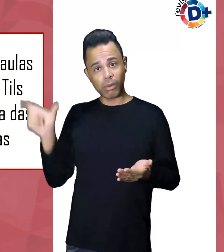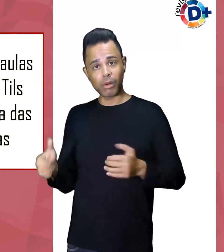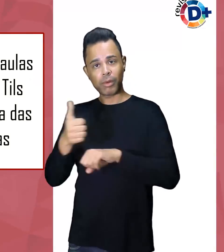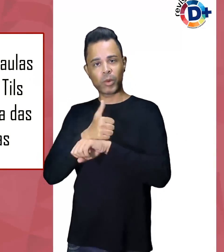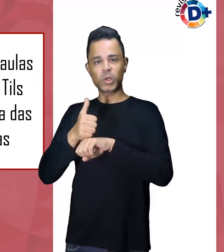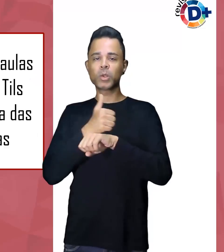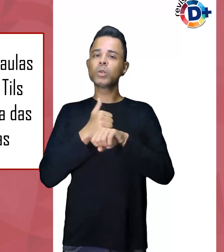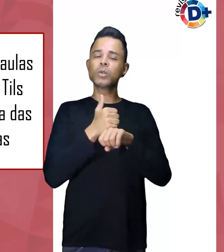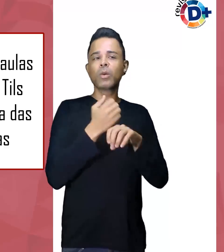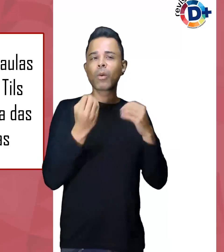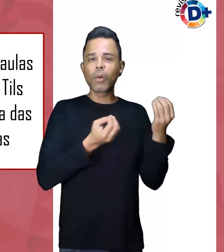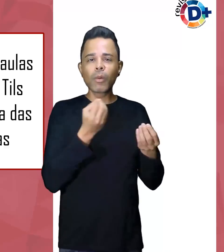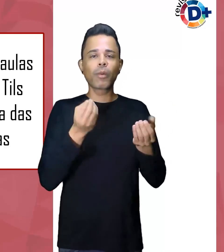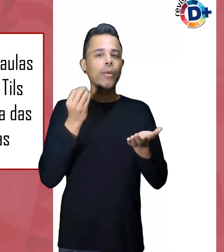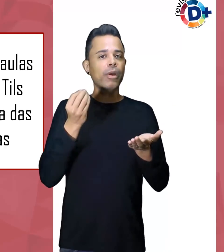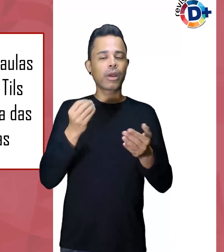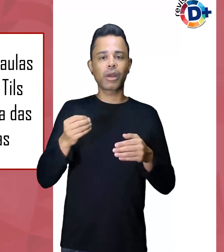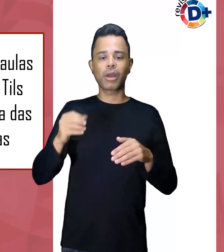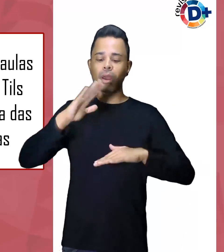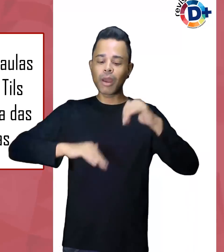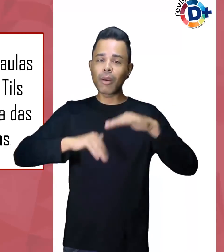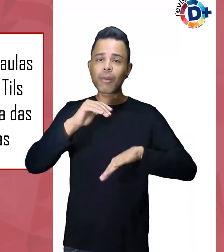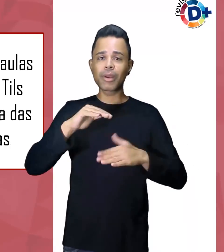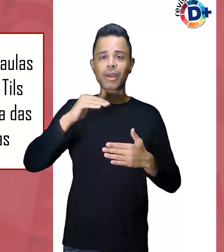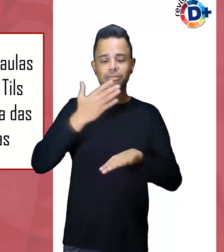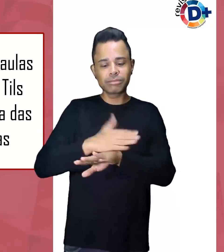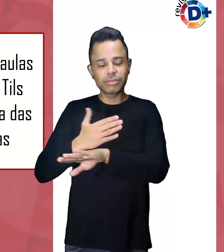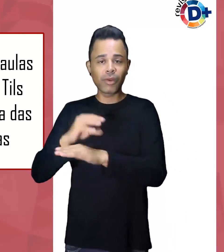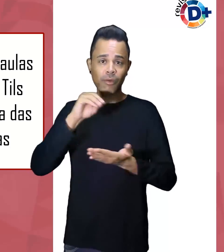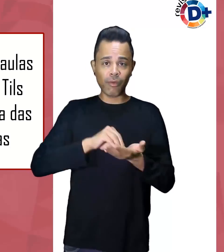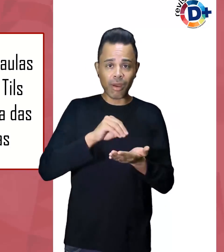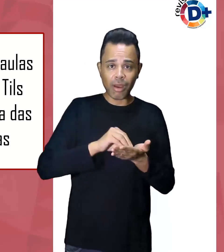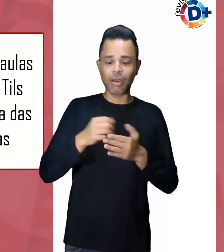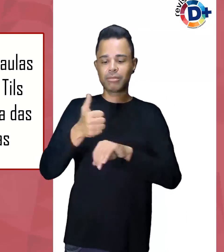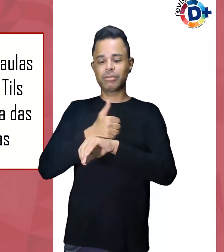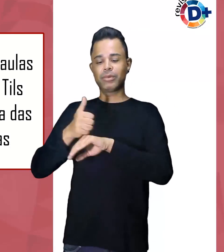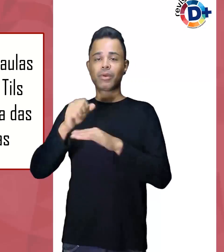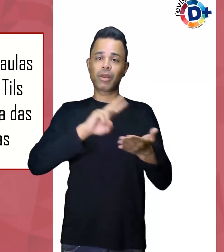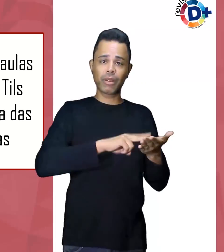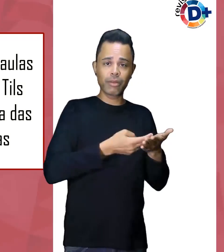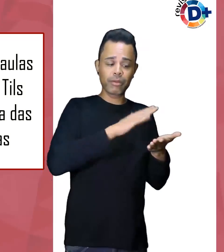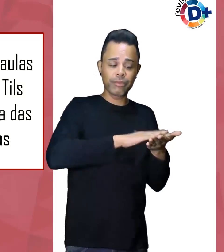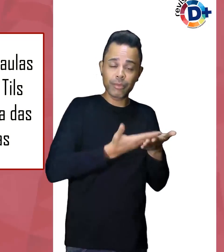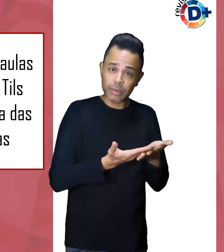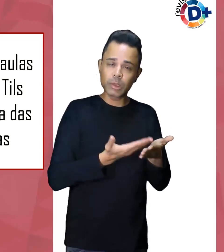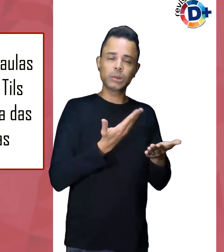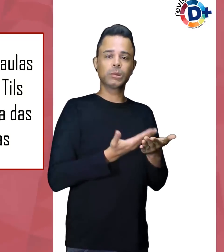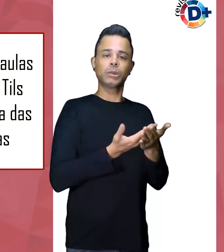no estudo de alguma das principais competências necessárias ao profissional da tradução e interpretação. É